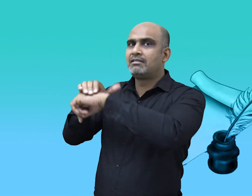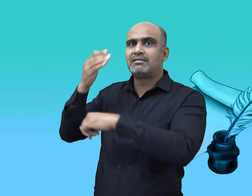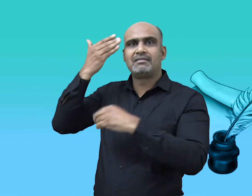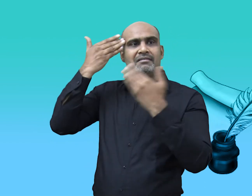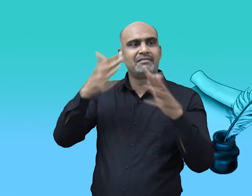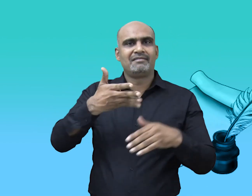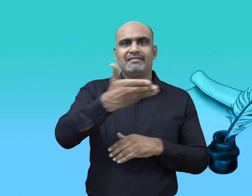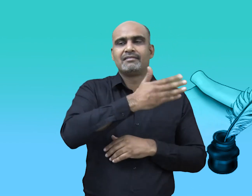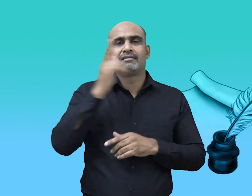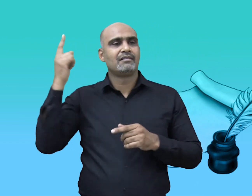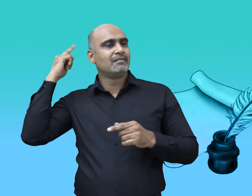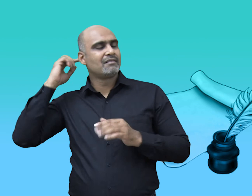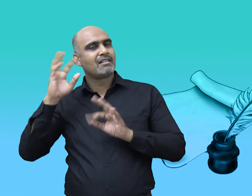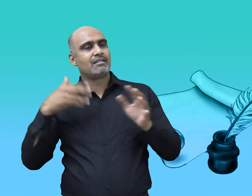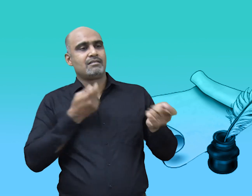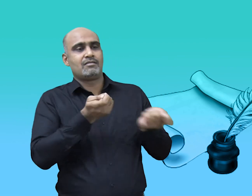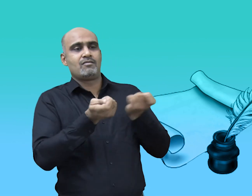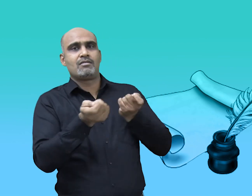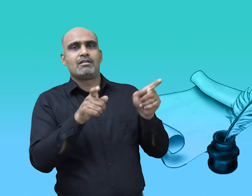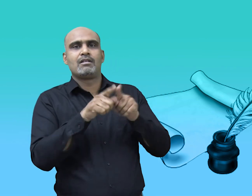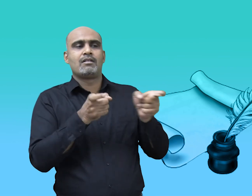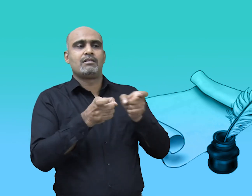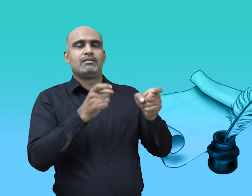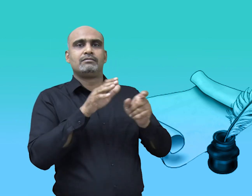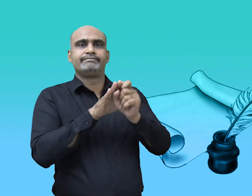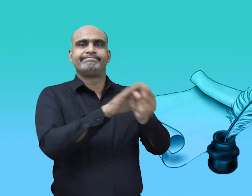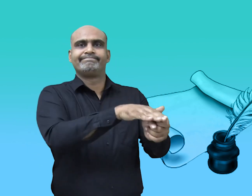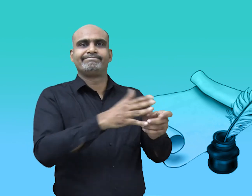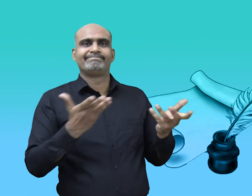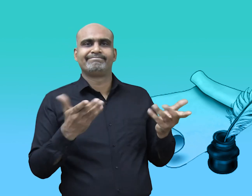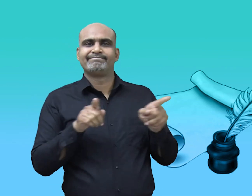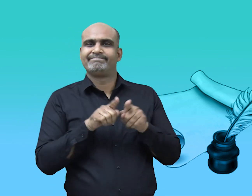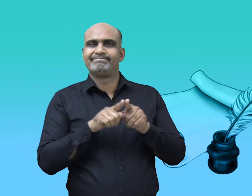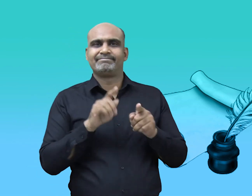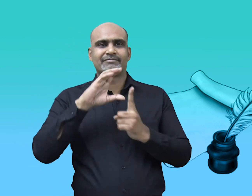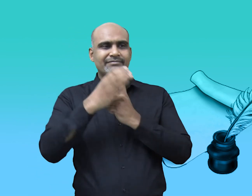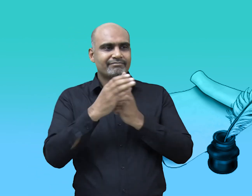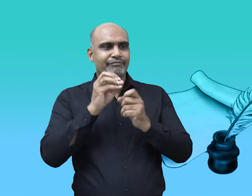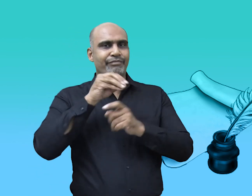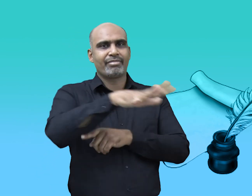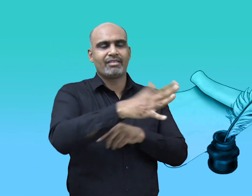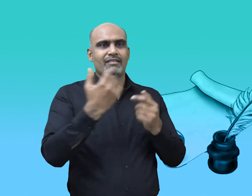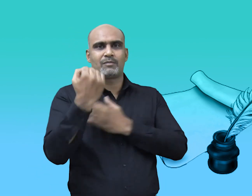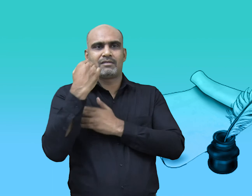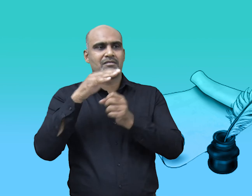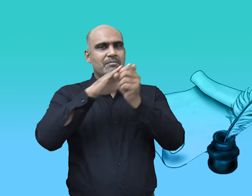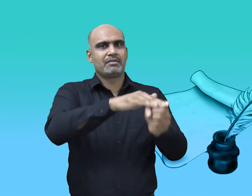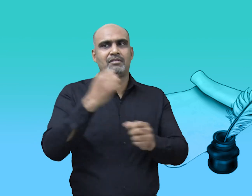परंतु इसका हमें अंदाजा भी नहीं होता है। आज भी वे विकसित देश अपनी ताकत के जरिए हमें अपना गुलाम बनाकर